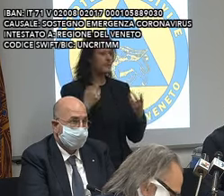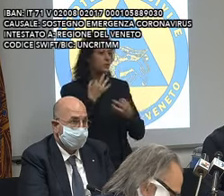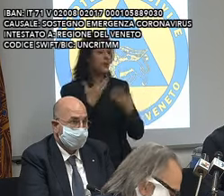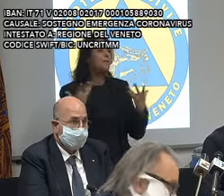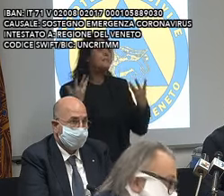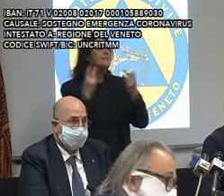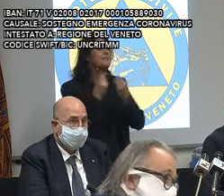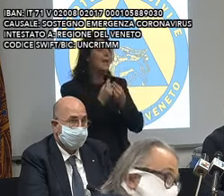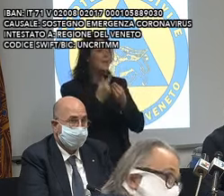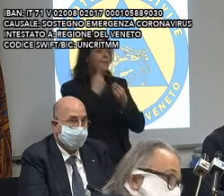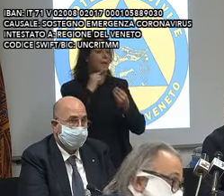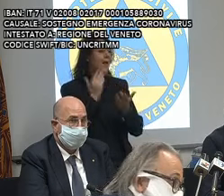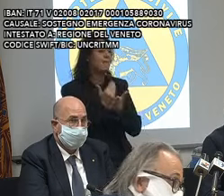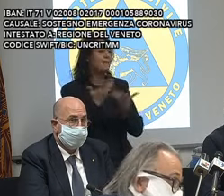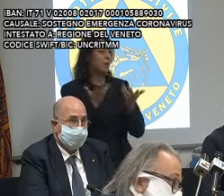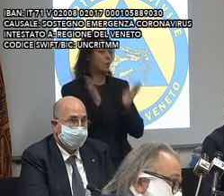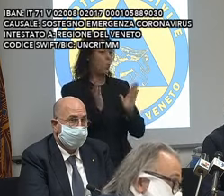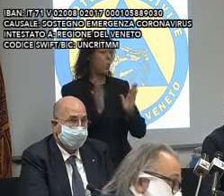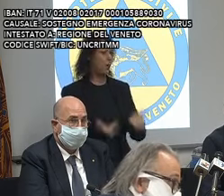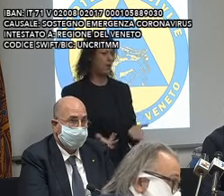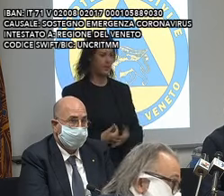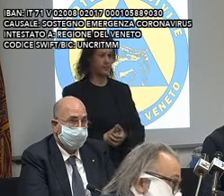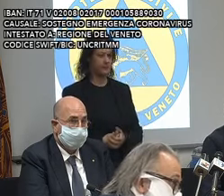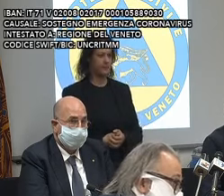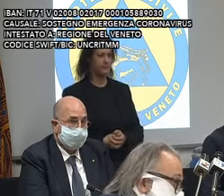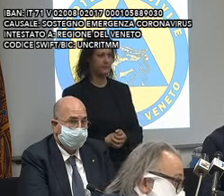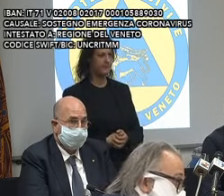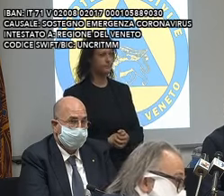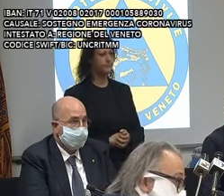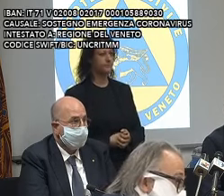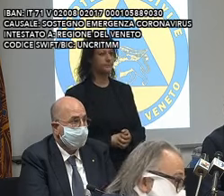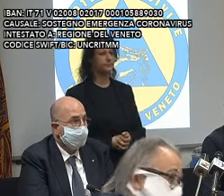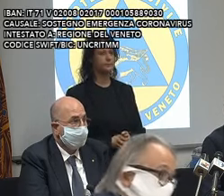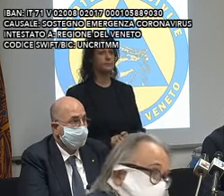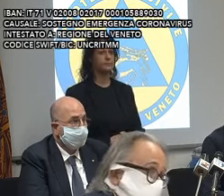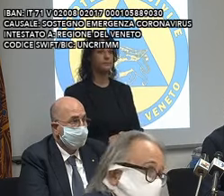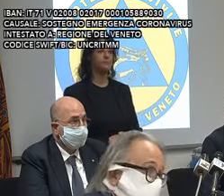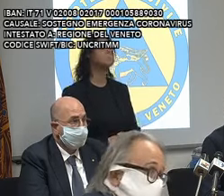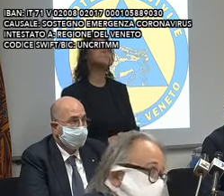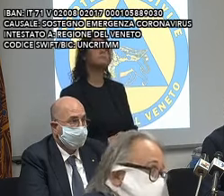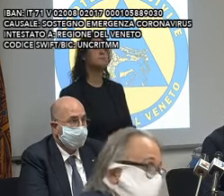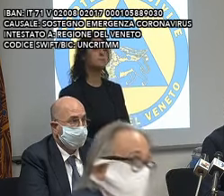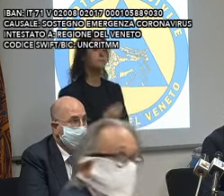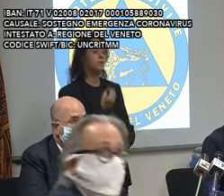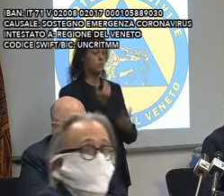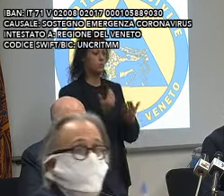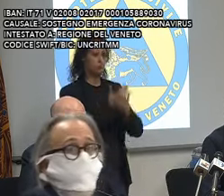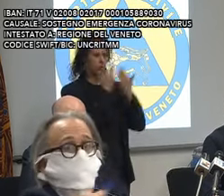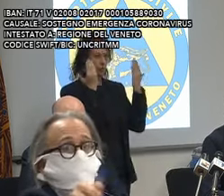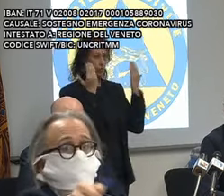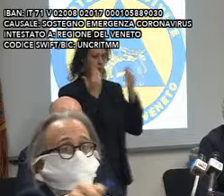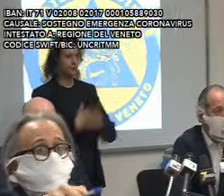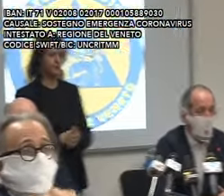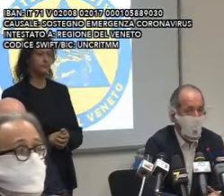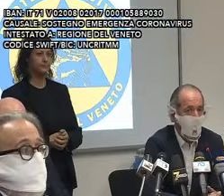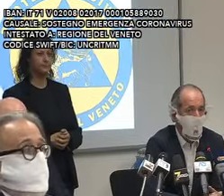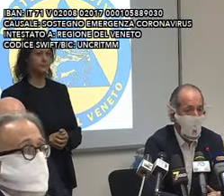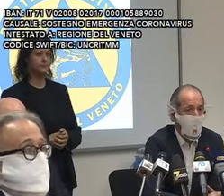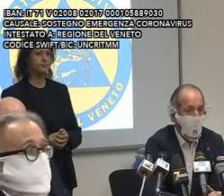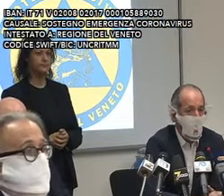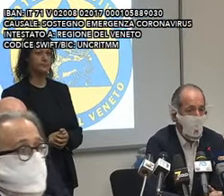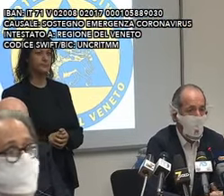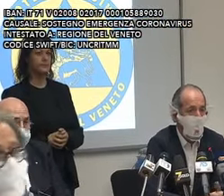guai. Emiliano TV7, si prepara Ivana Goldi, TGR. Buongiorno, volevo solo capire, ciao, se la